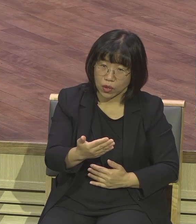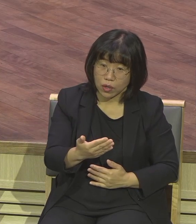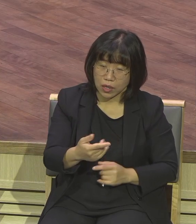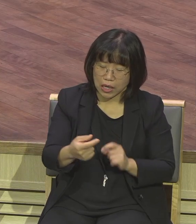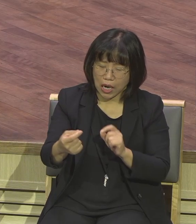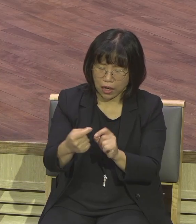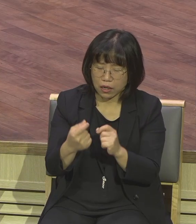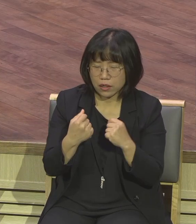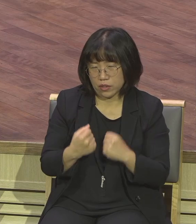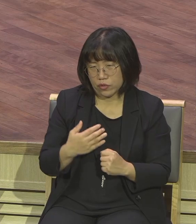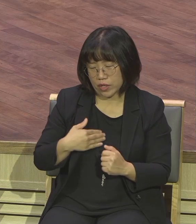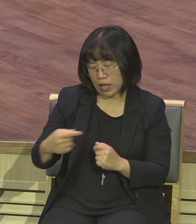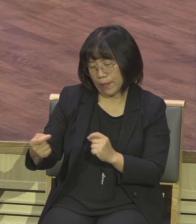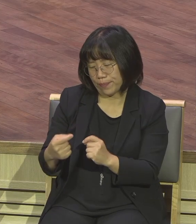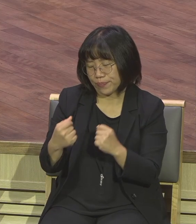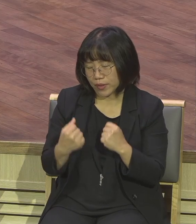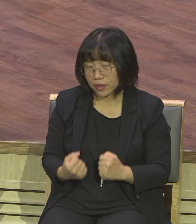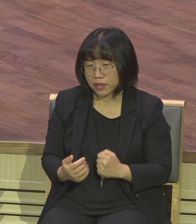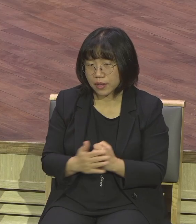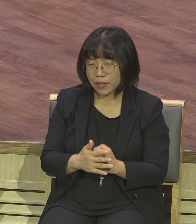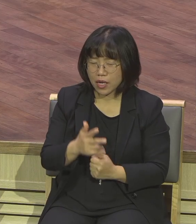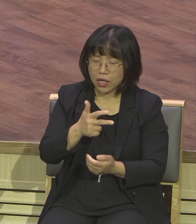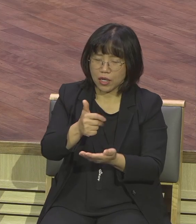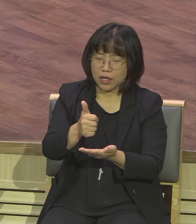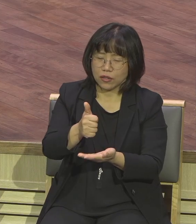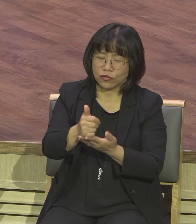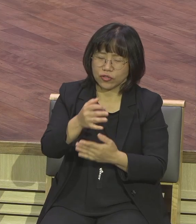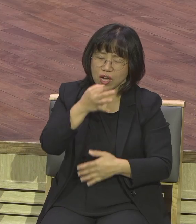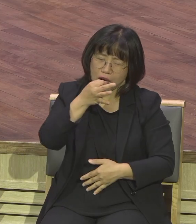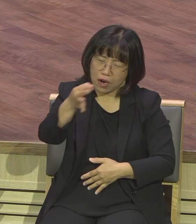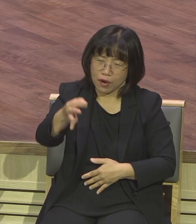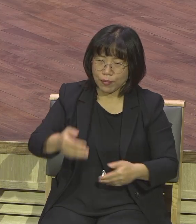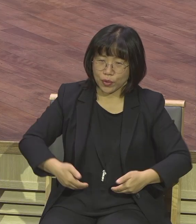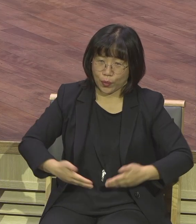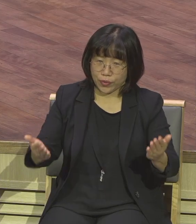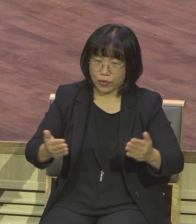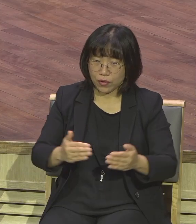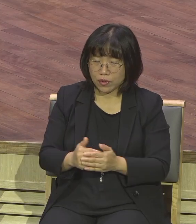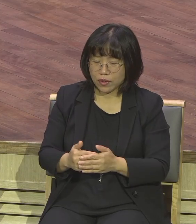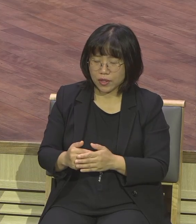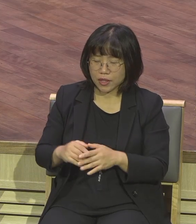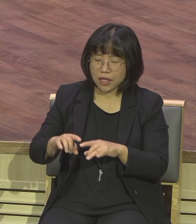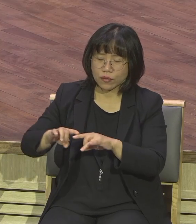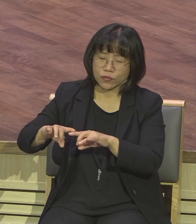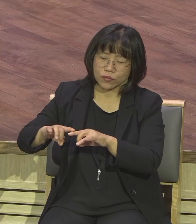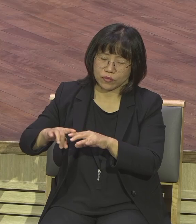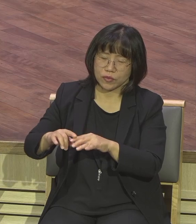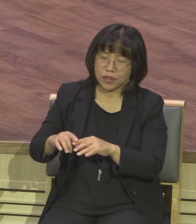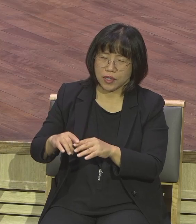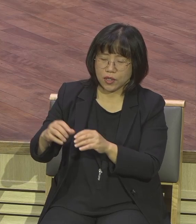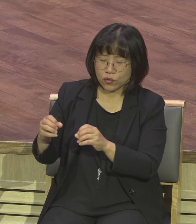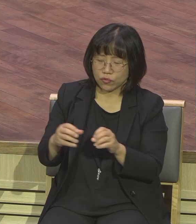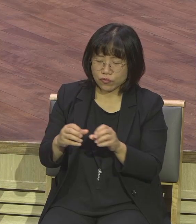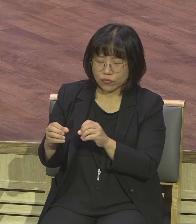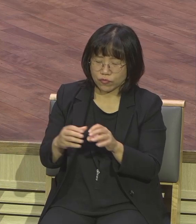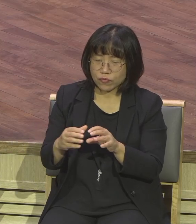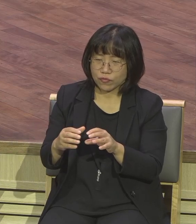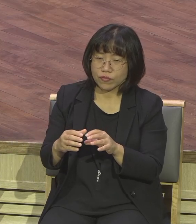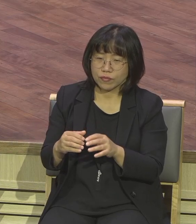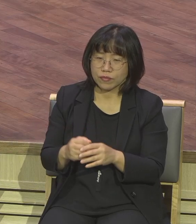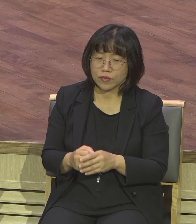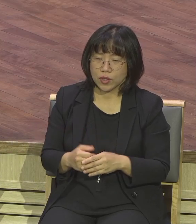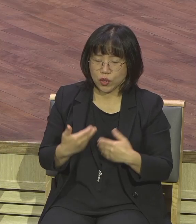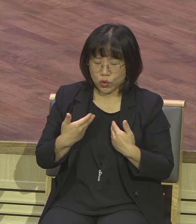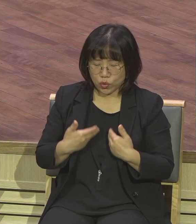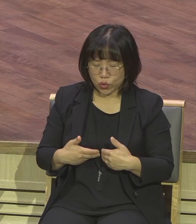없어요. 주님 그 물으면 뭐 그 주님께서 생각나게 깨닫게 하죠. 속삭이세요. 속삭이. 혼자 가도 뭐 묵상을 입